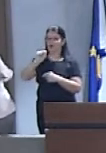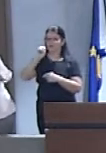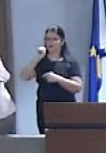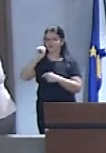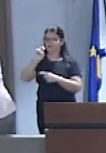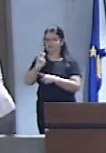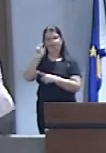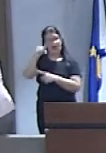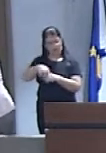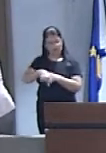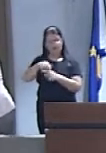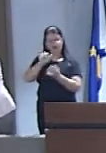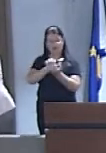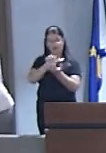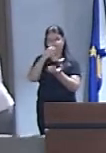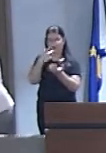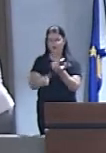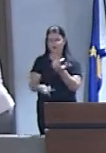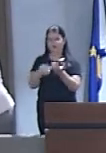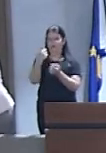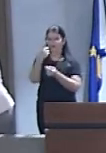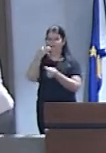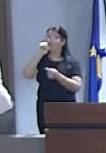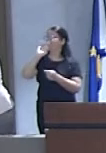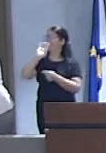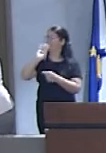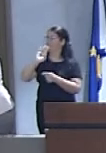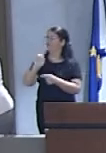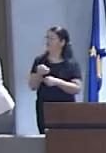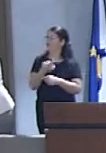1.249.805, aqui em Pernambuco. Desse